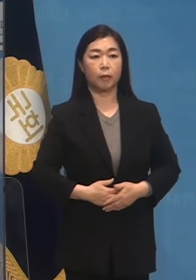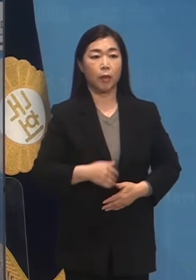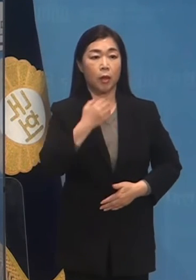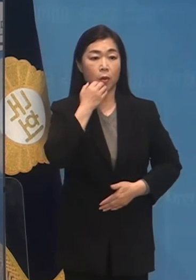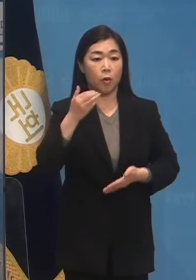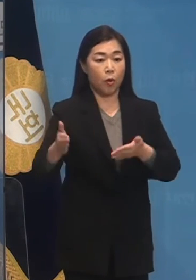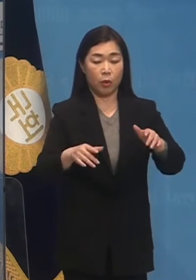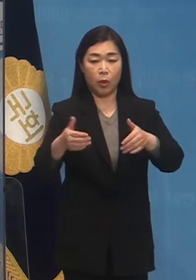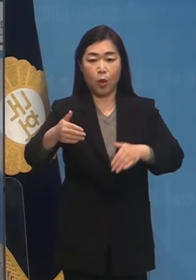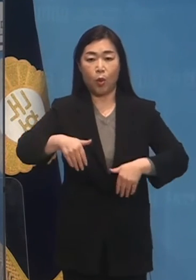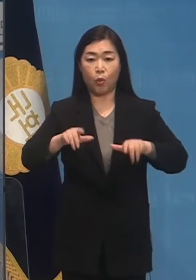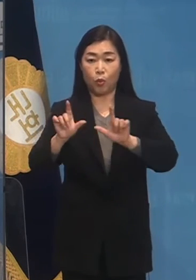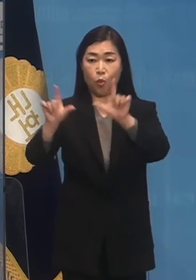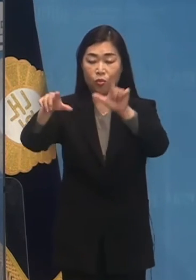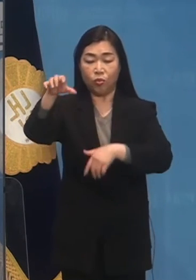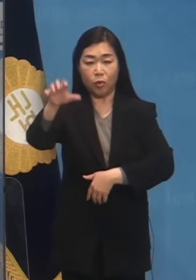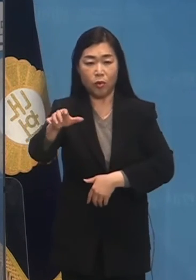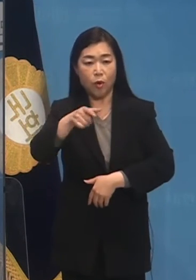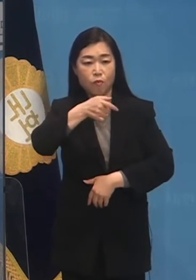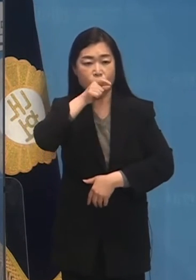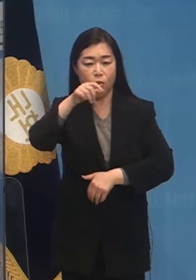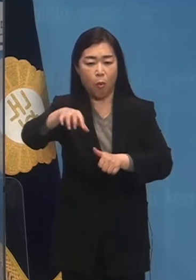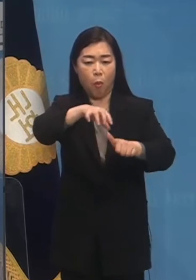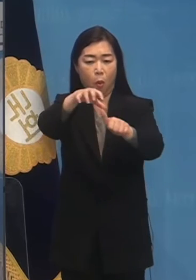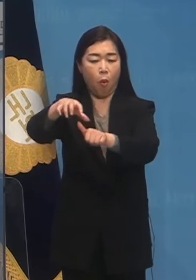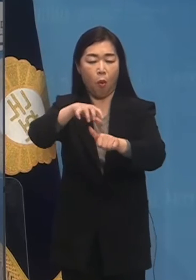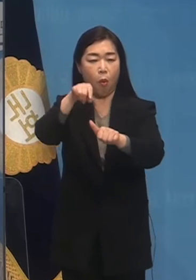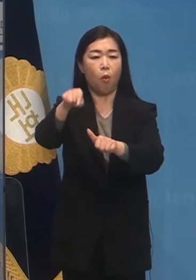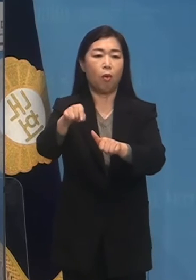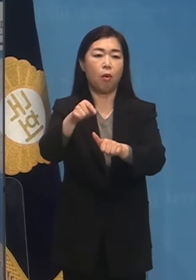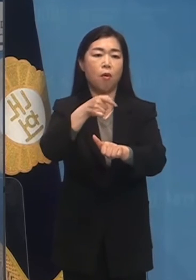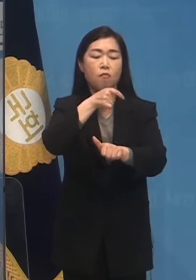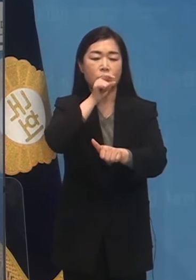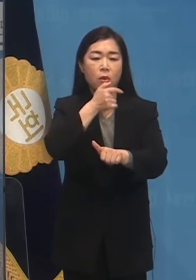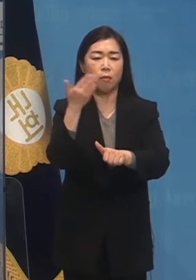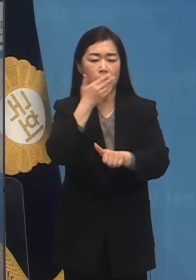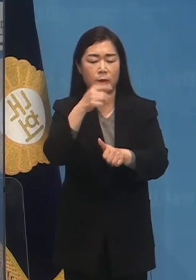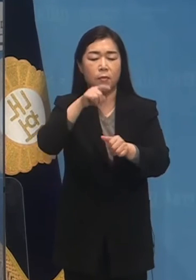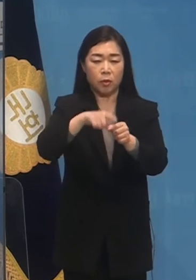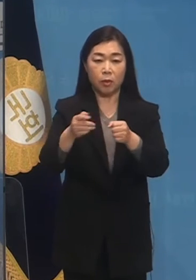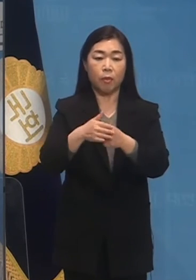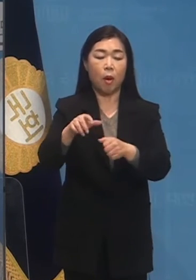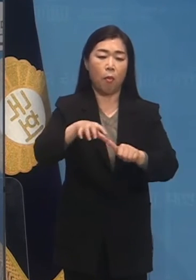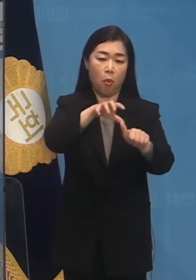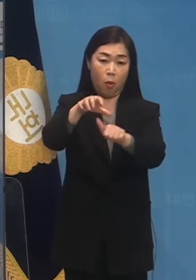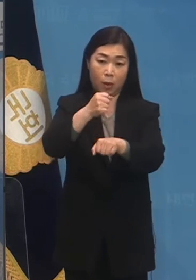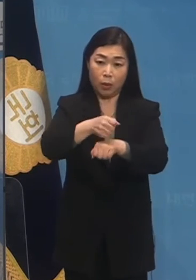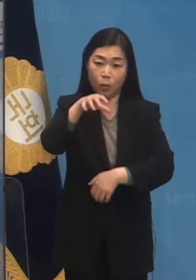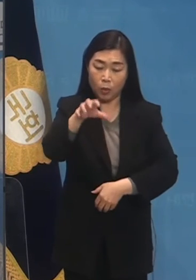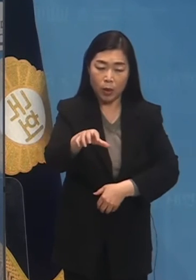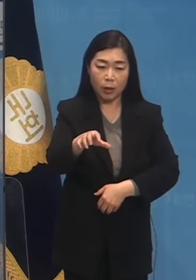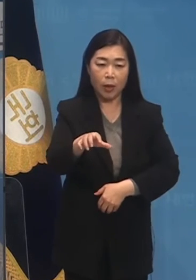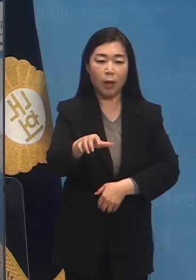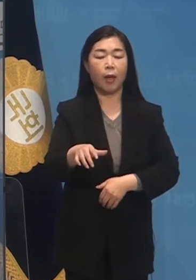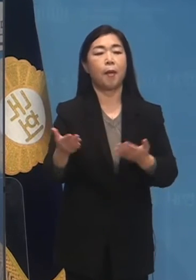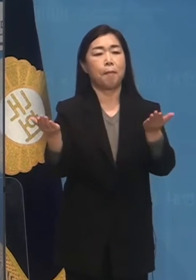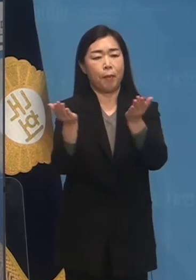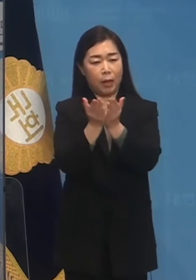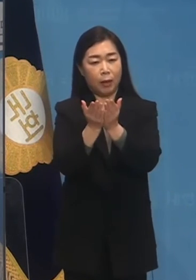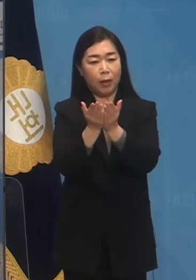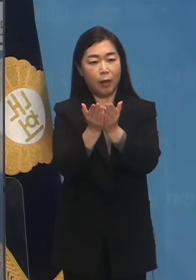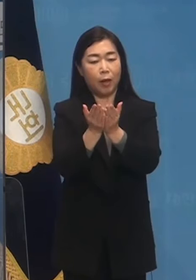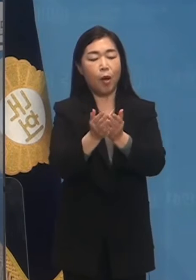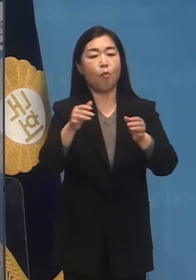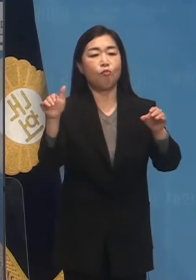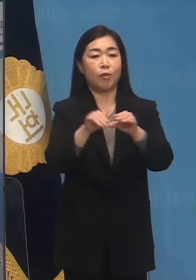동부의 상수원 보호 지역 또한 규제에 맞는 지원을 통해 지역에 맞는 문화 관광 실버 단지로